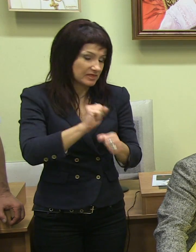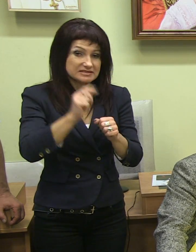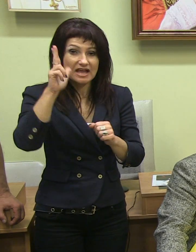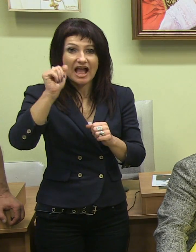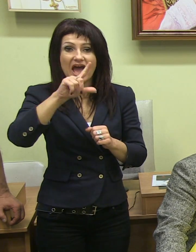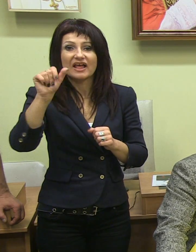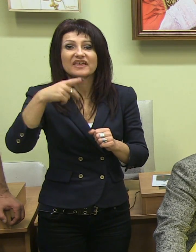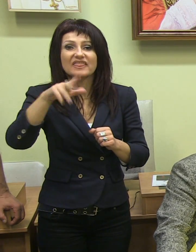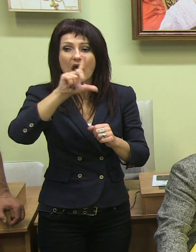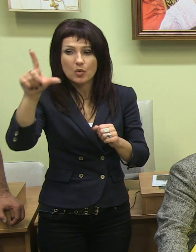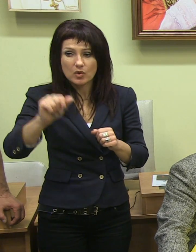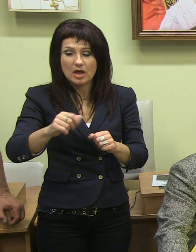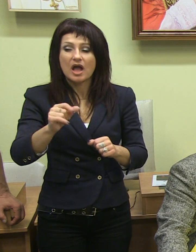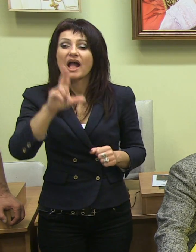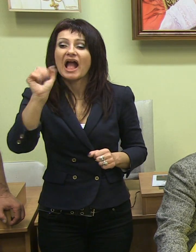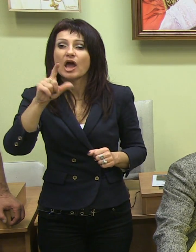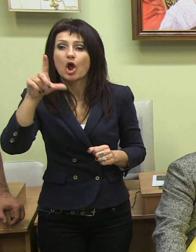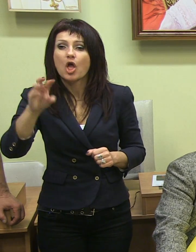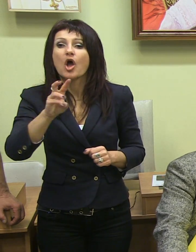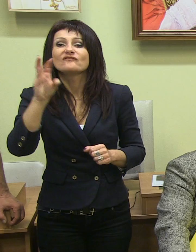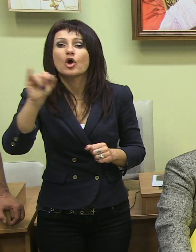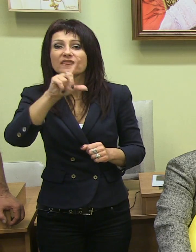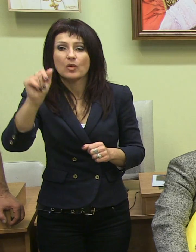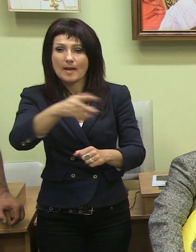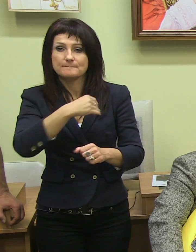Kardynał Karol Wojtyła, Polska.